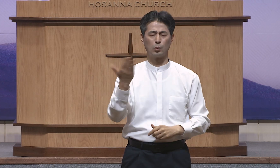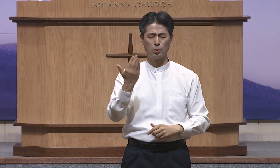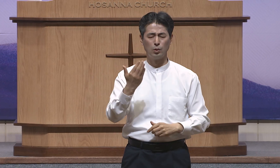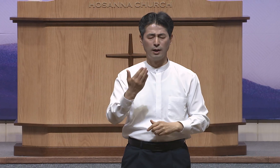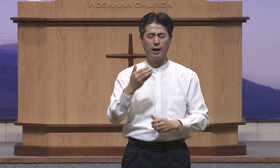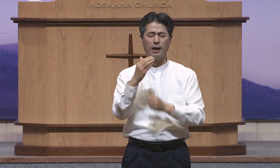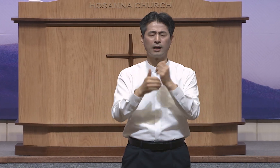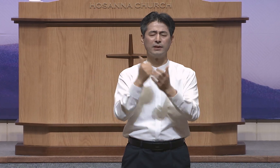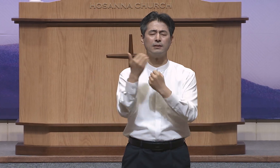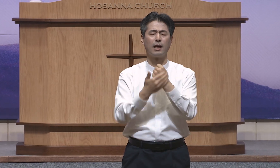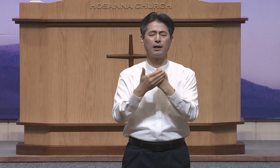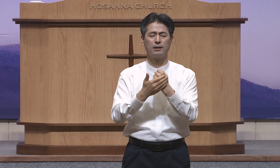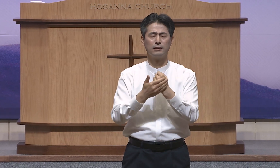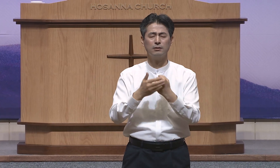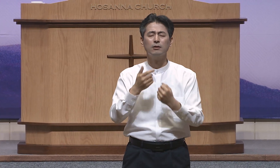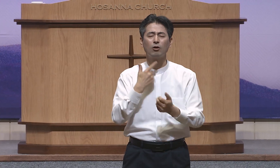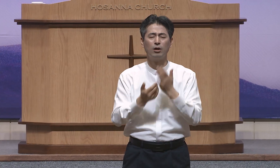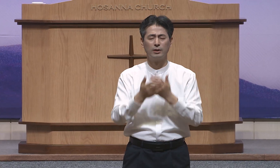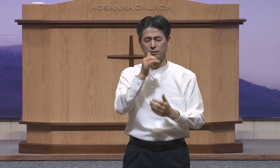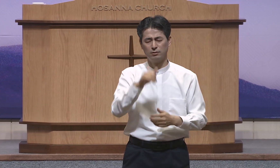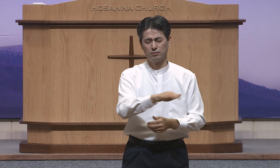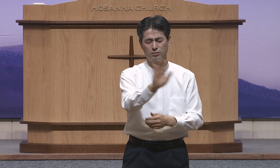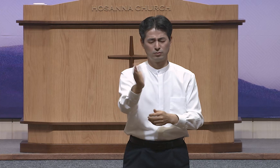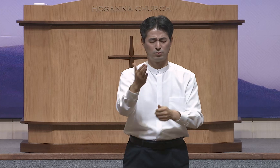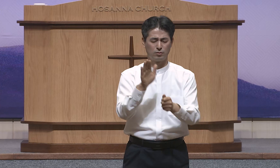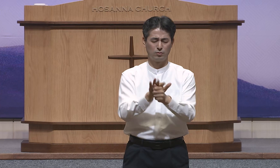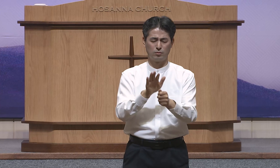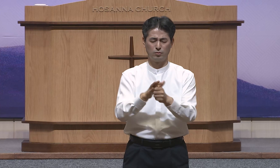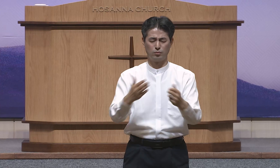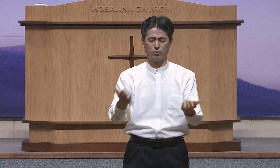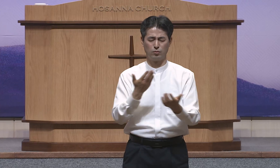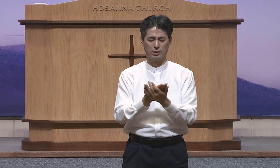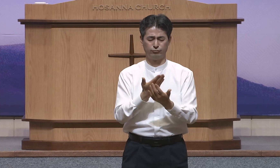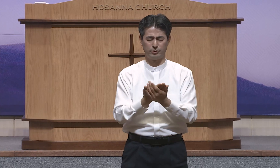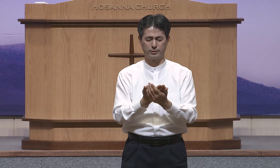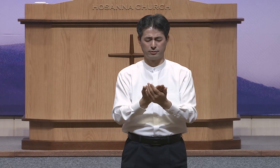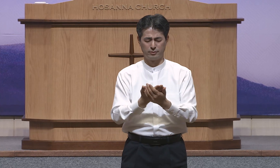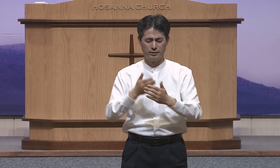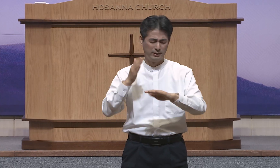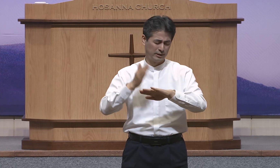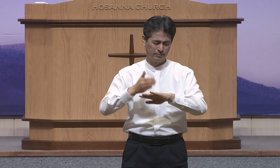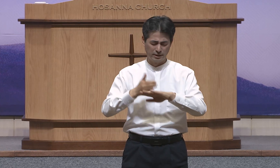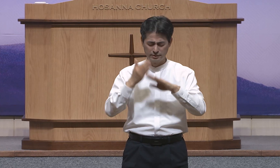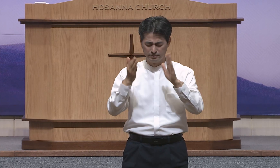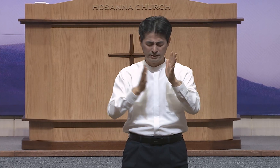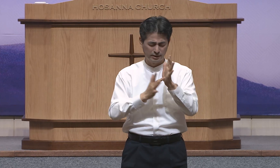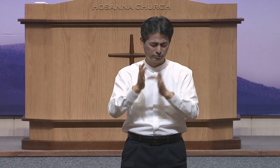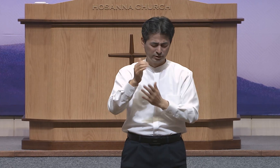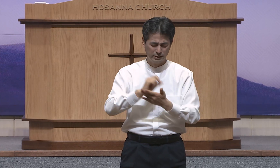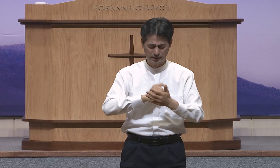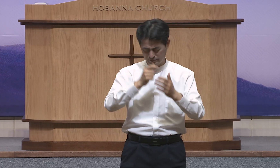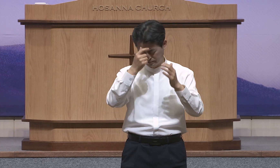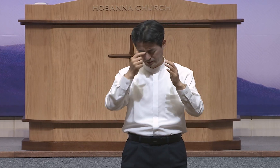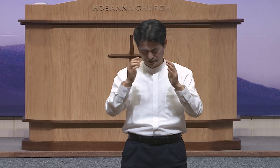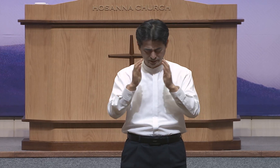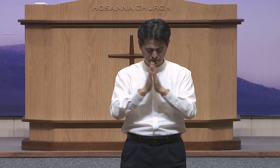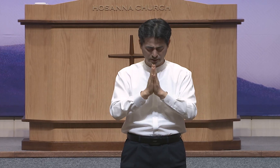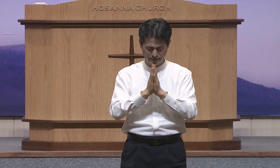표정을 통해서 하나님을 느낄 수 있고 하나님의 은혜를 경험할 수 있도록 도와주옵소서. 감사를 드리며 예수님의 이름으로